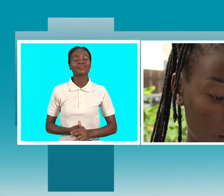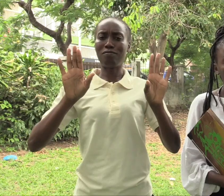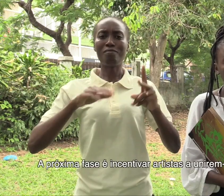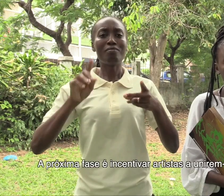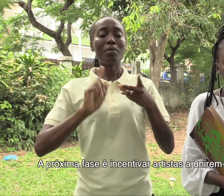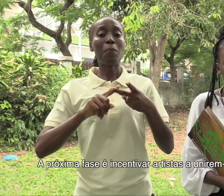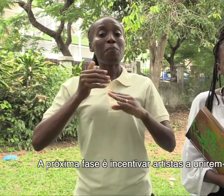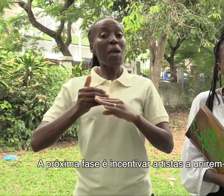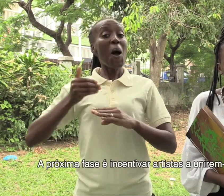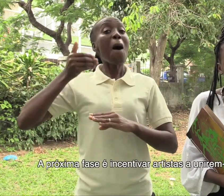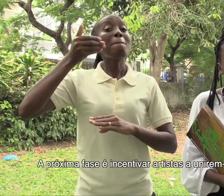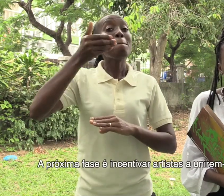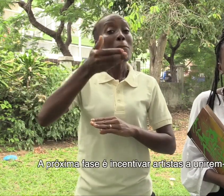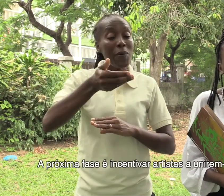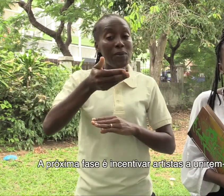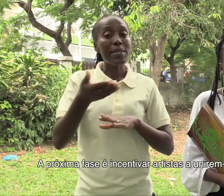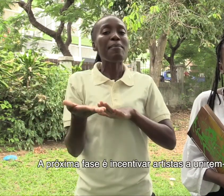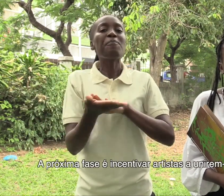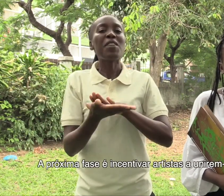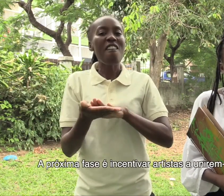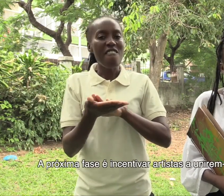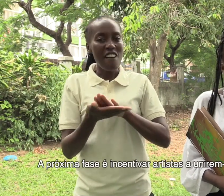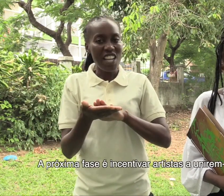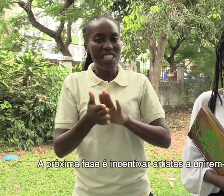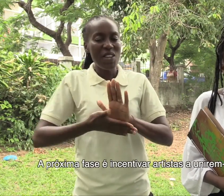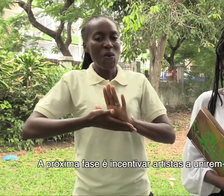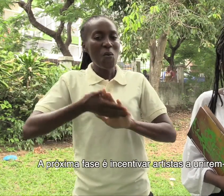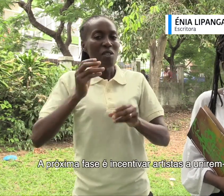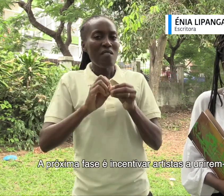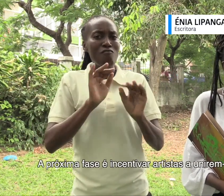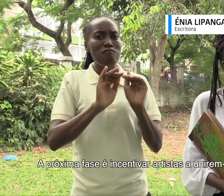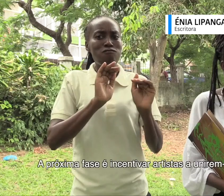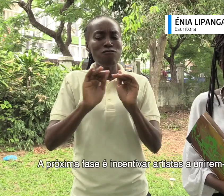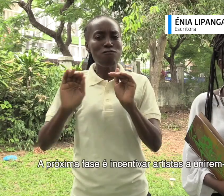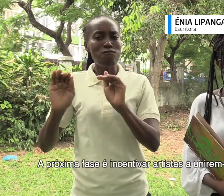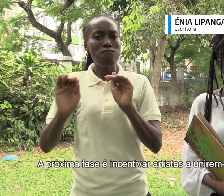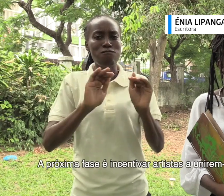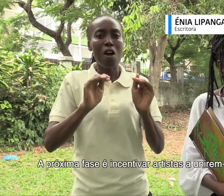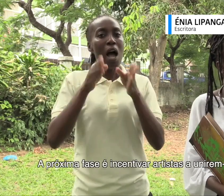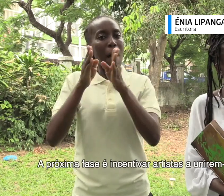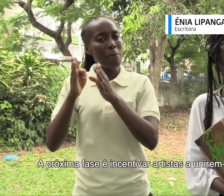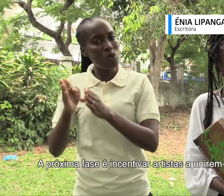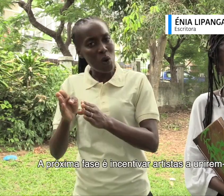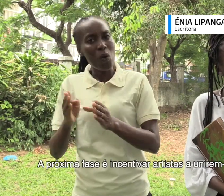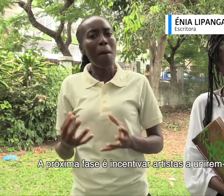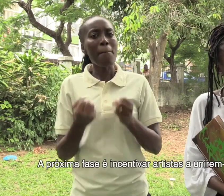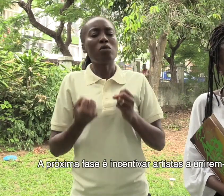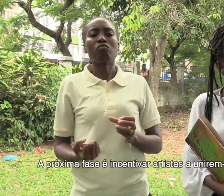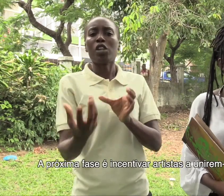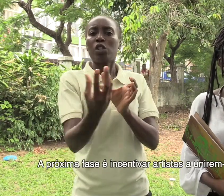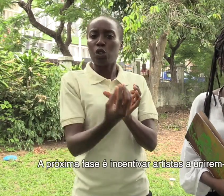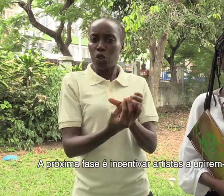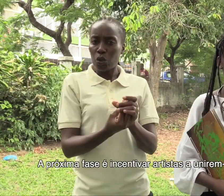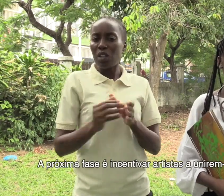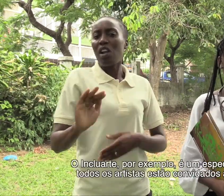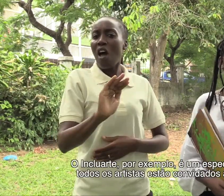A próxima fase que nós vamos passar é começar a incentivar artistas a se unirem na